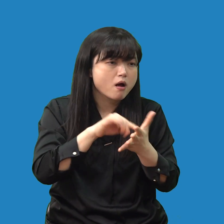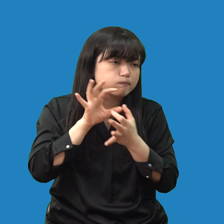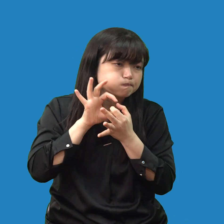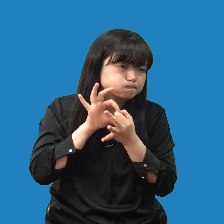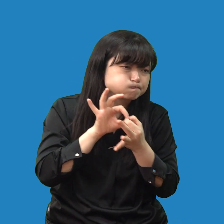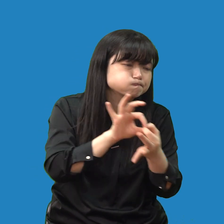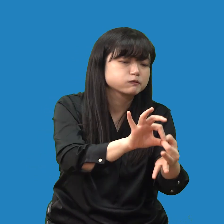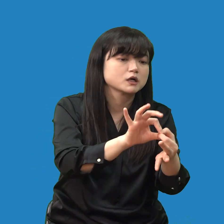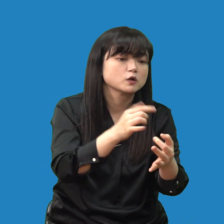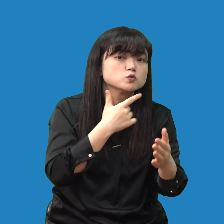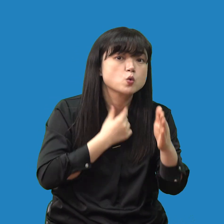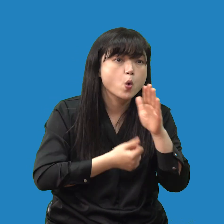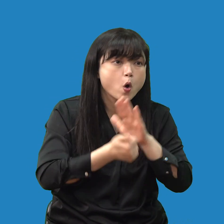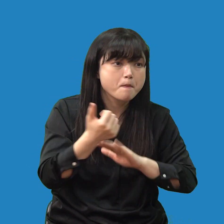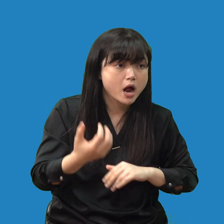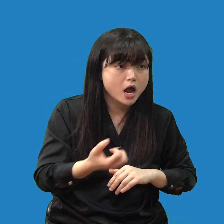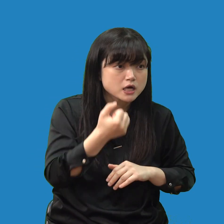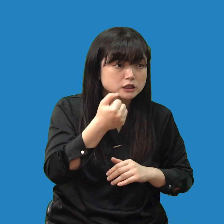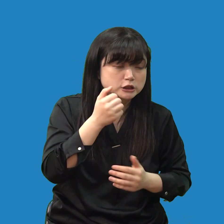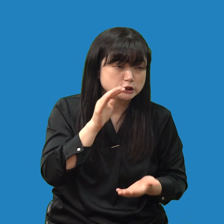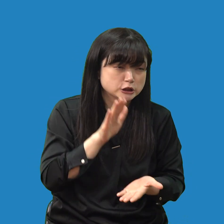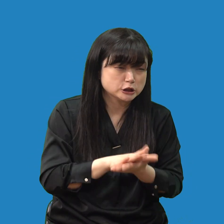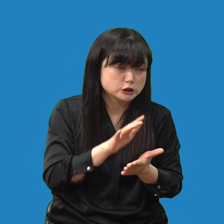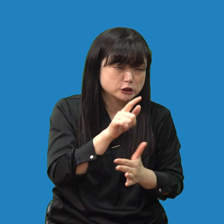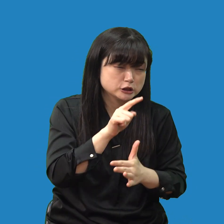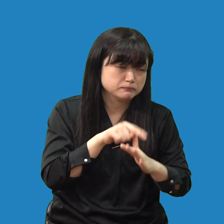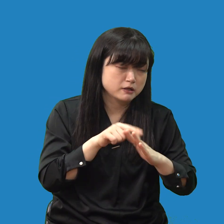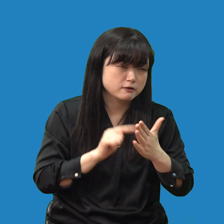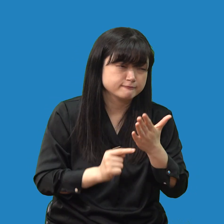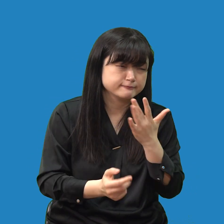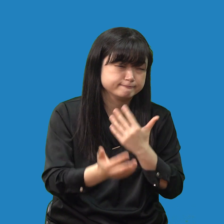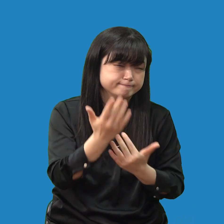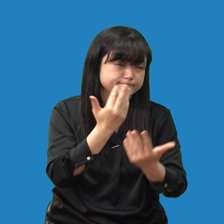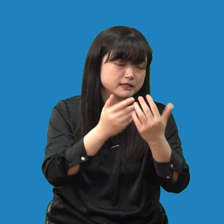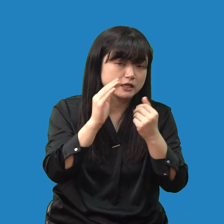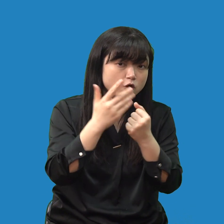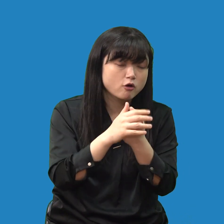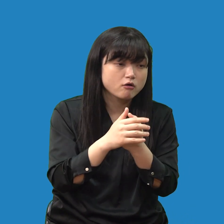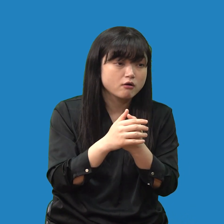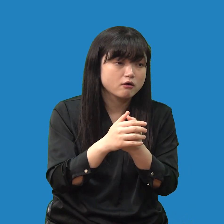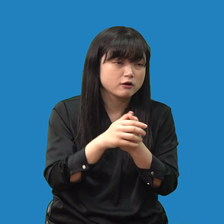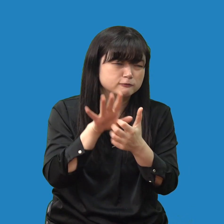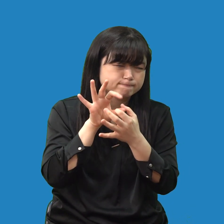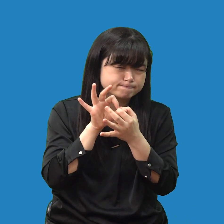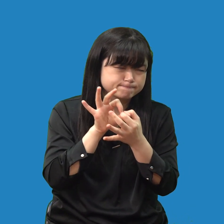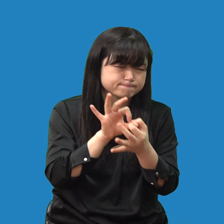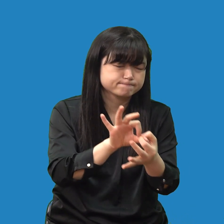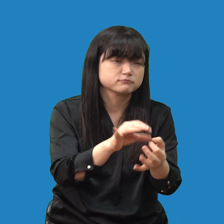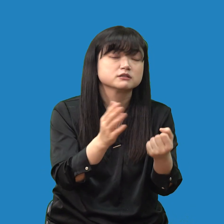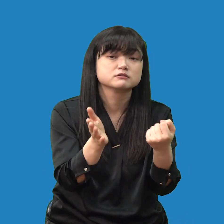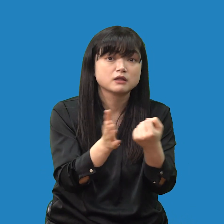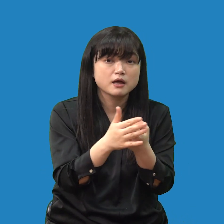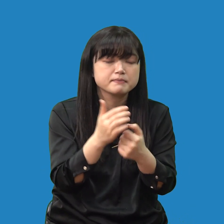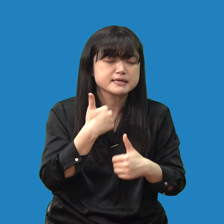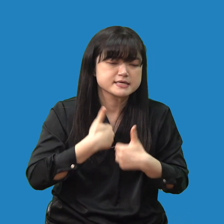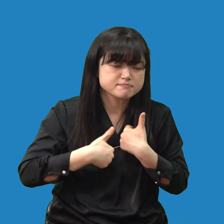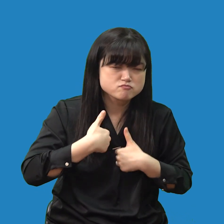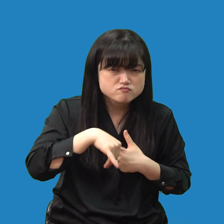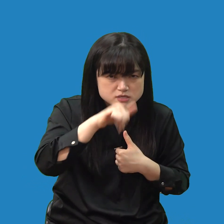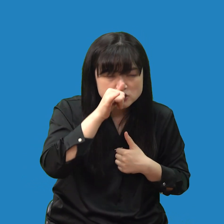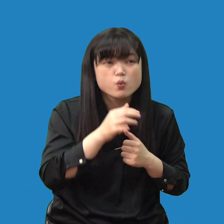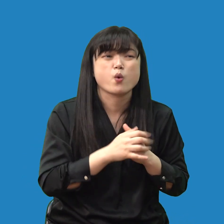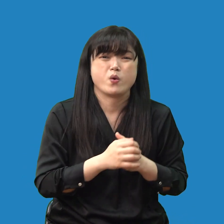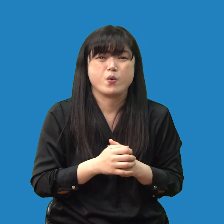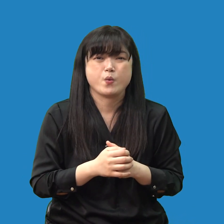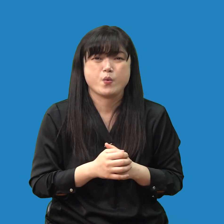않습니다. 소망이 있으면 식었던 열정도 다시 끌어오르고, 그 열정이 헛되지 않음을 알기 때문에 기쁨이